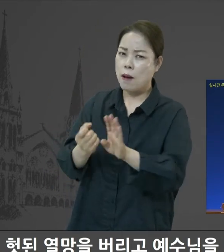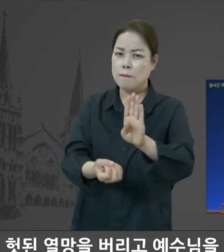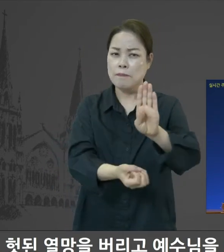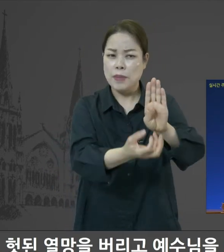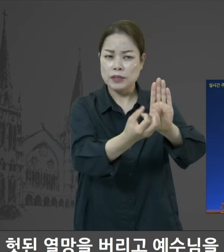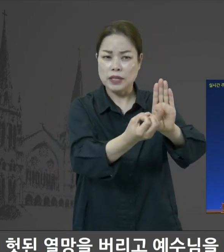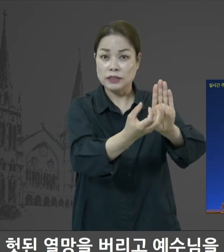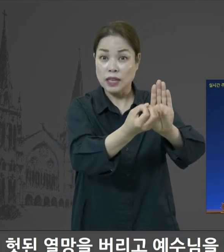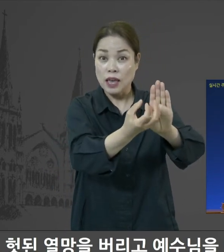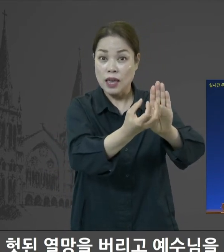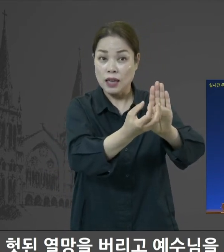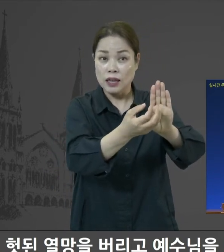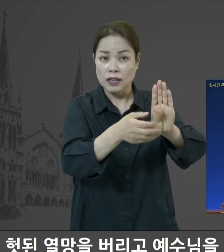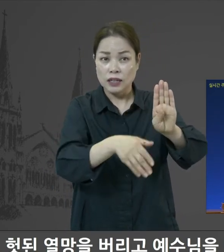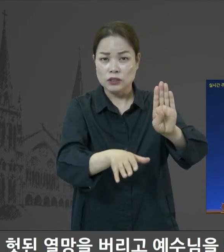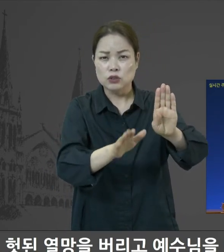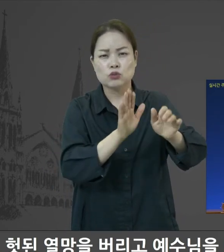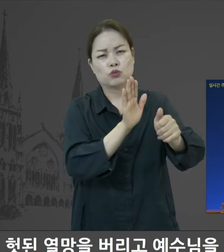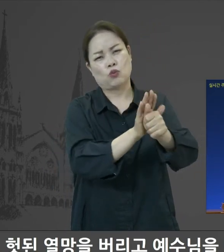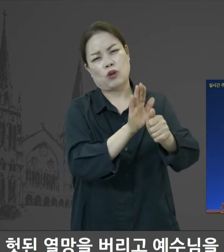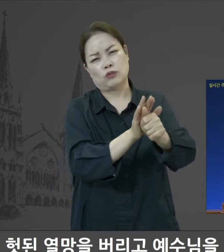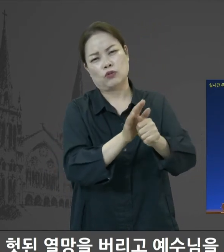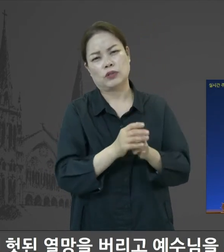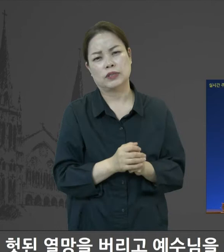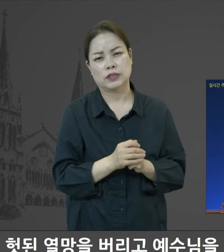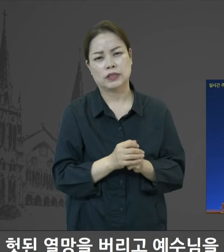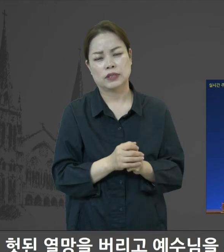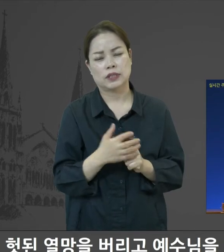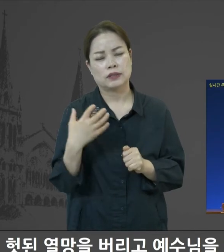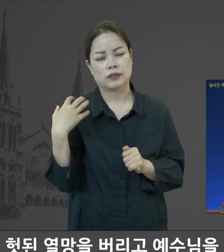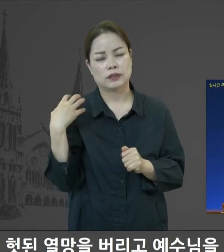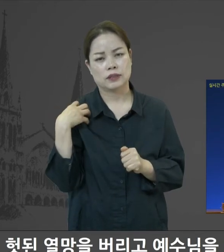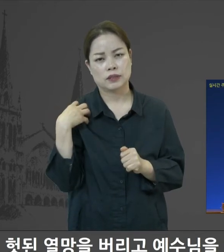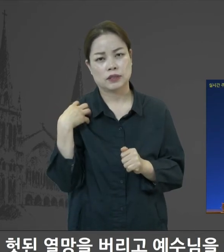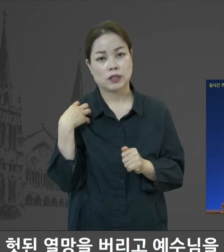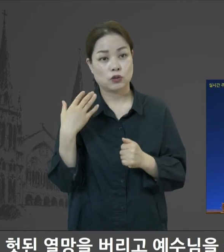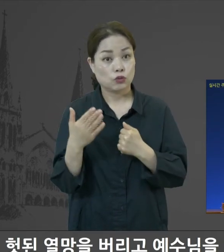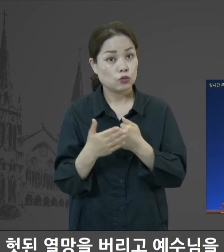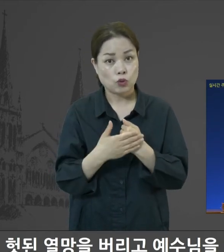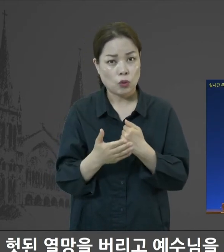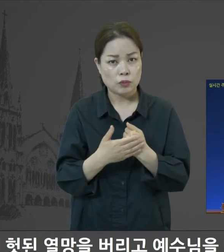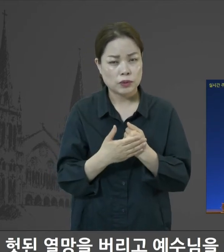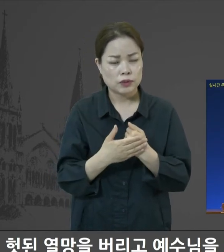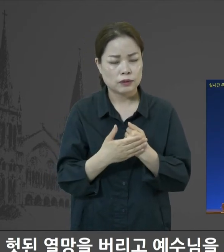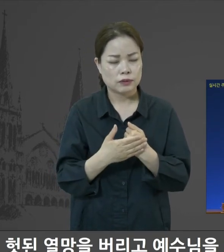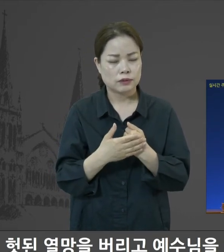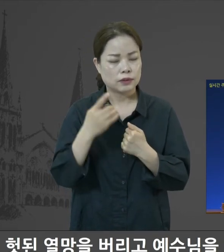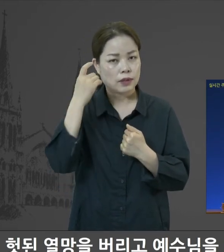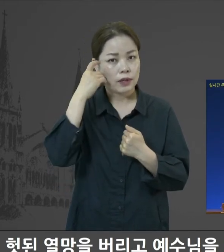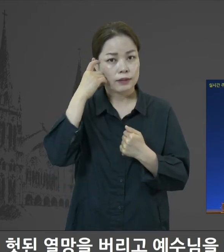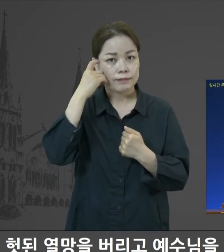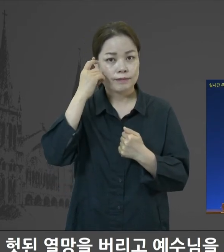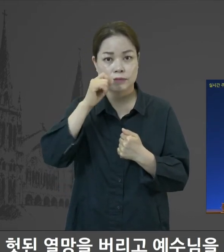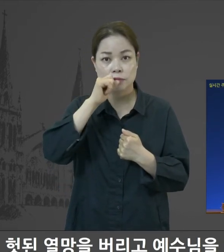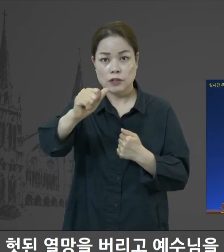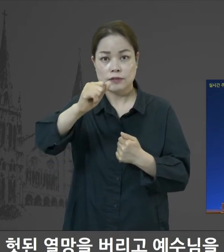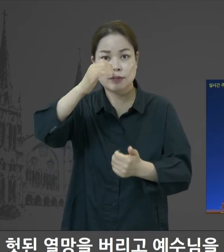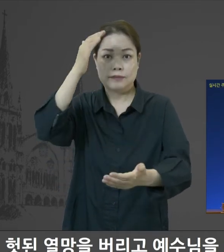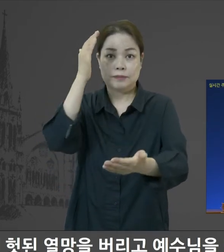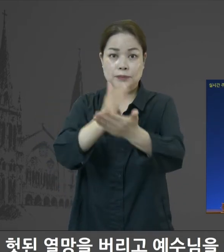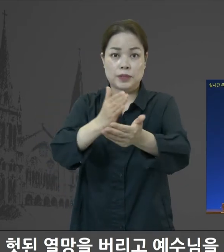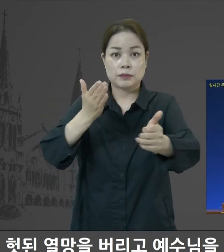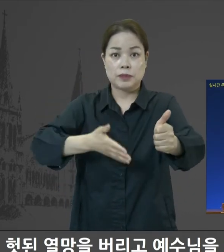베데스다에 가도록 도와주는 그런 역할을 하는 도우미로 전락시켜서는 결코 아니 될